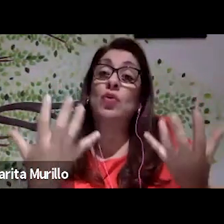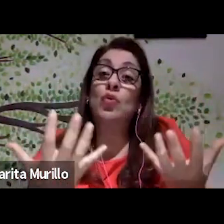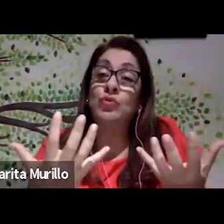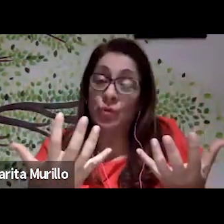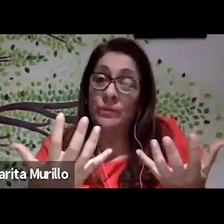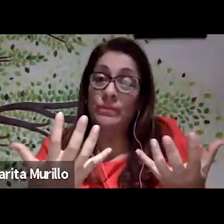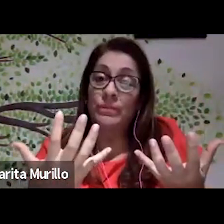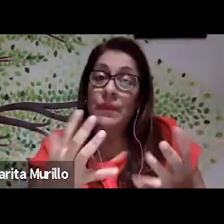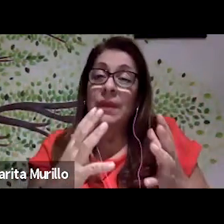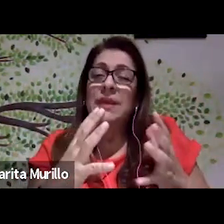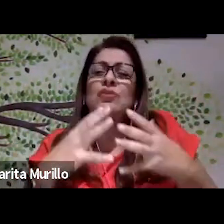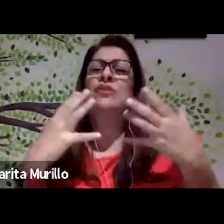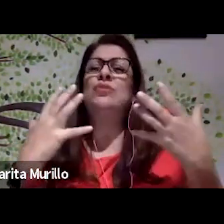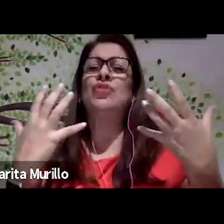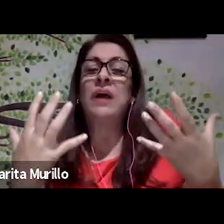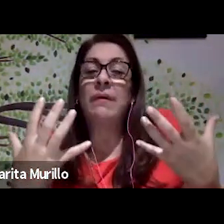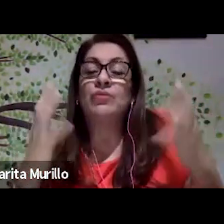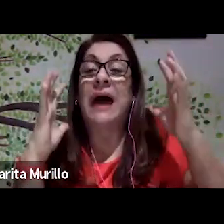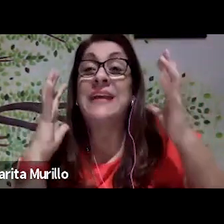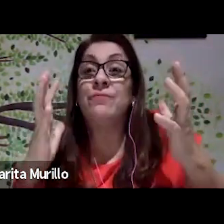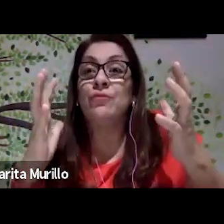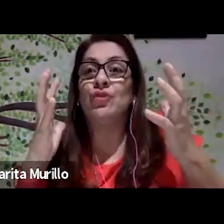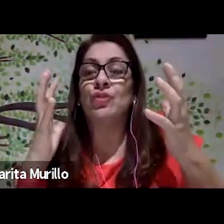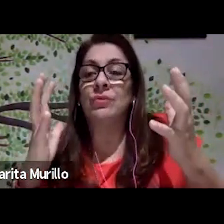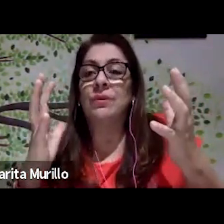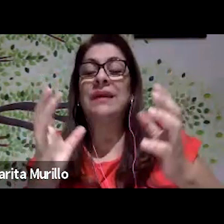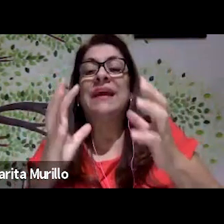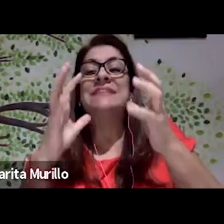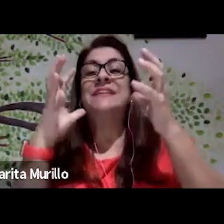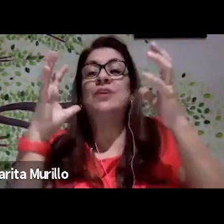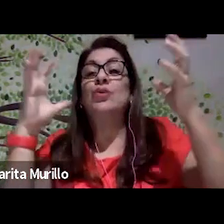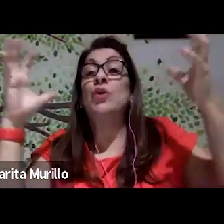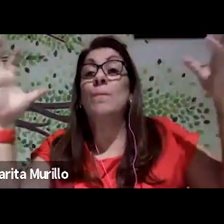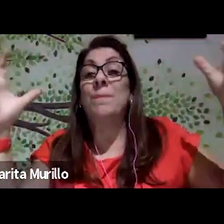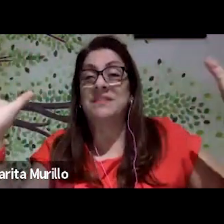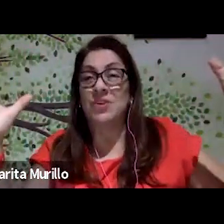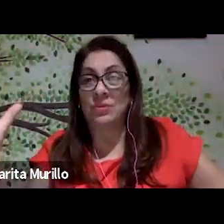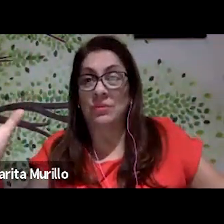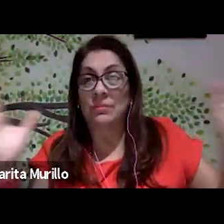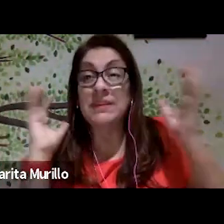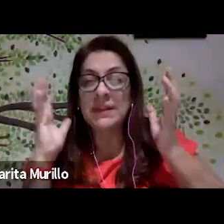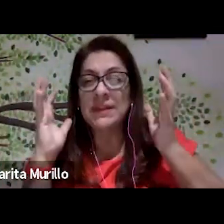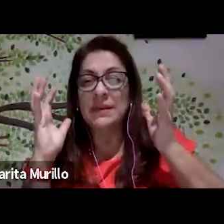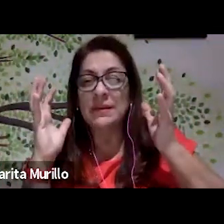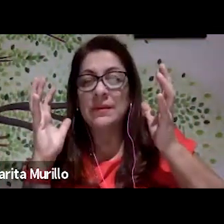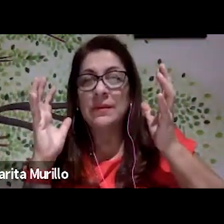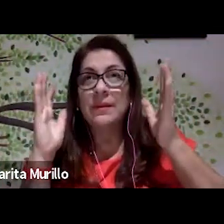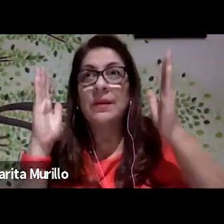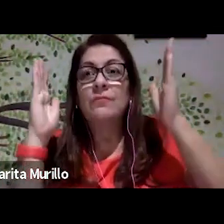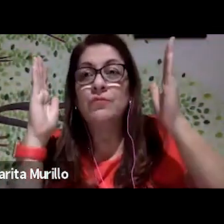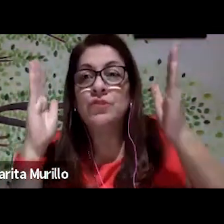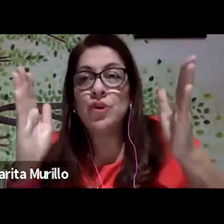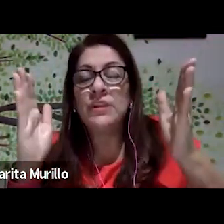llorábamos en conjunto y nos ilusionábamos ahí funcionó el sentido de compasión entienden